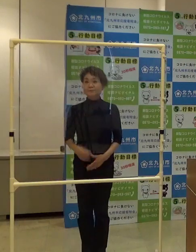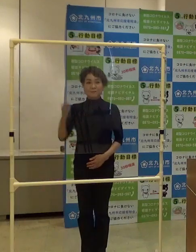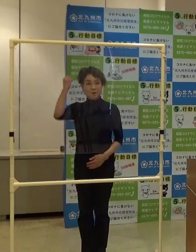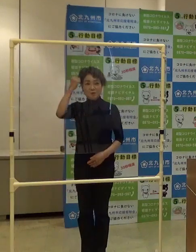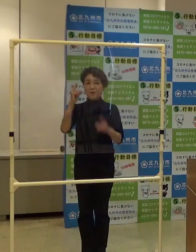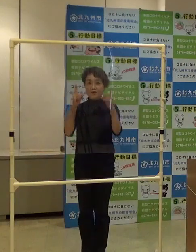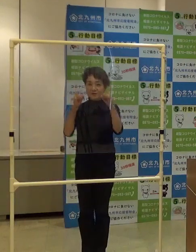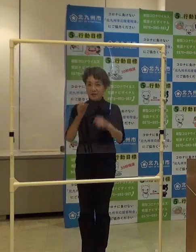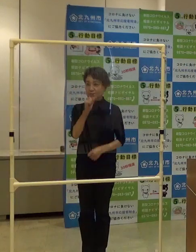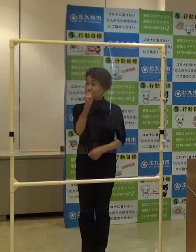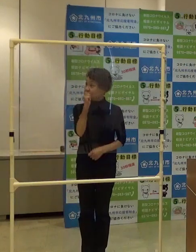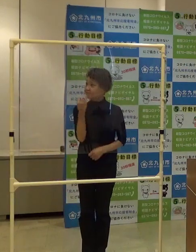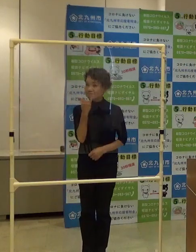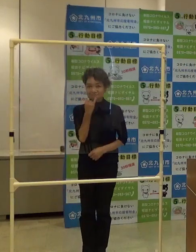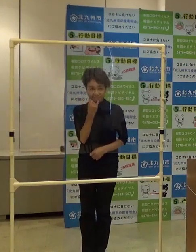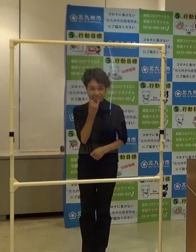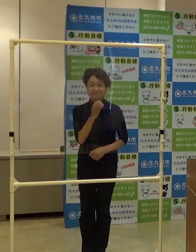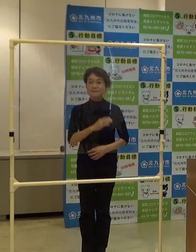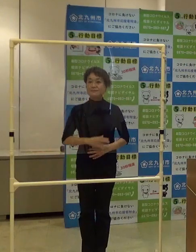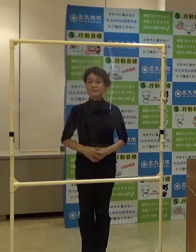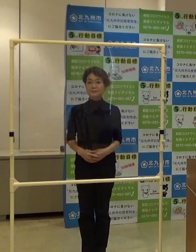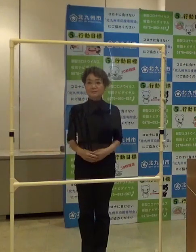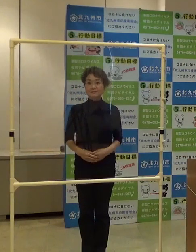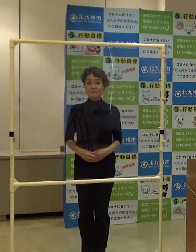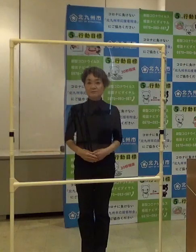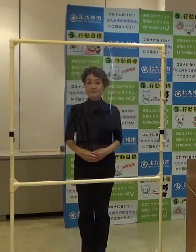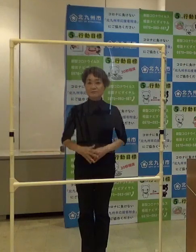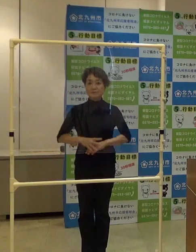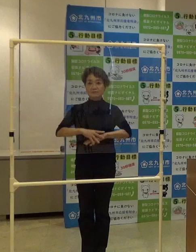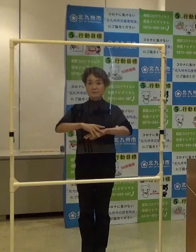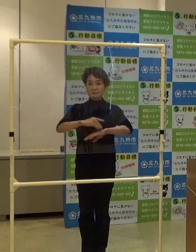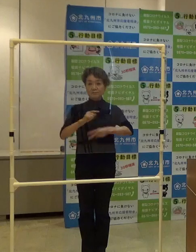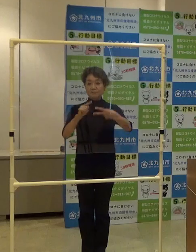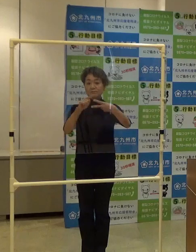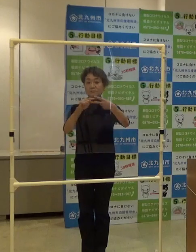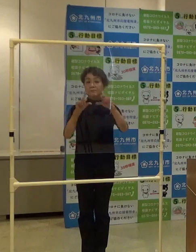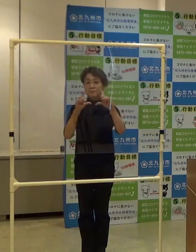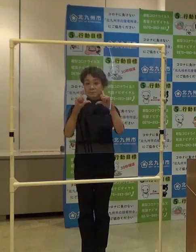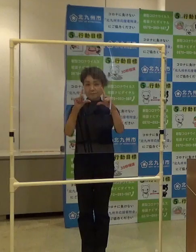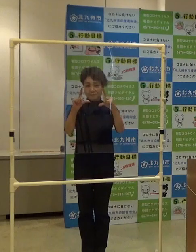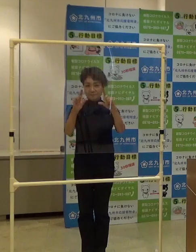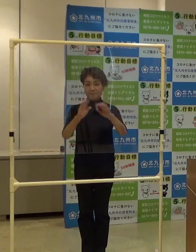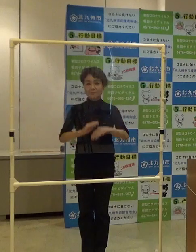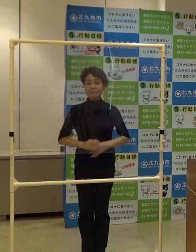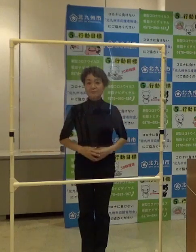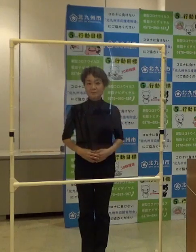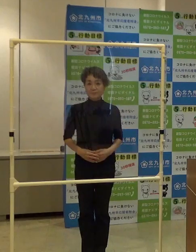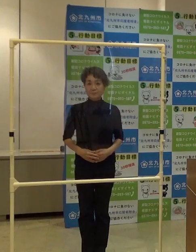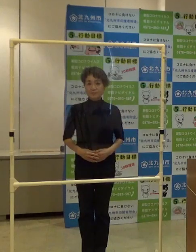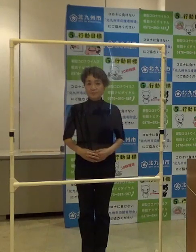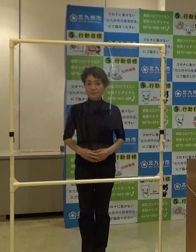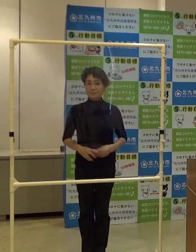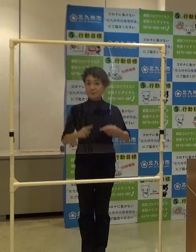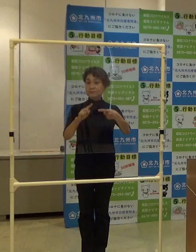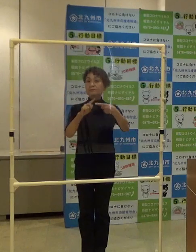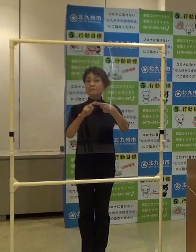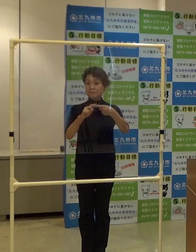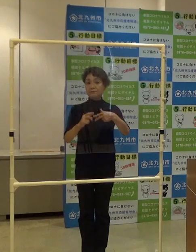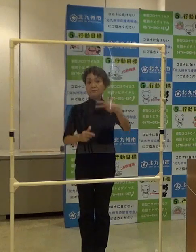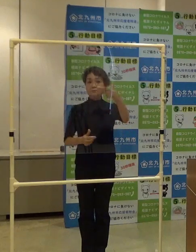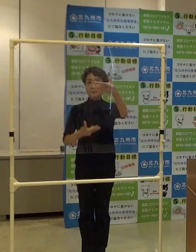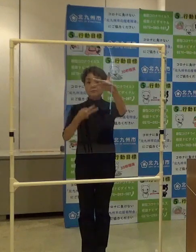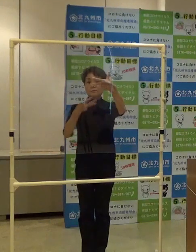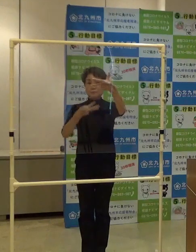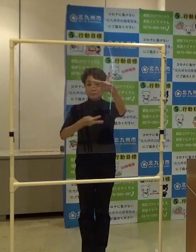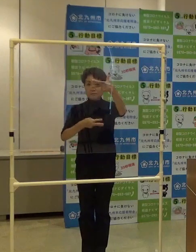おはようございます。 よろしくお願いします。 それでは最初に2点ご報告をいたします。最初に7月3日